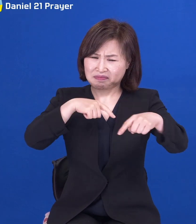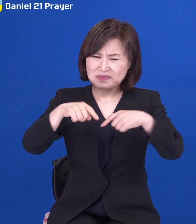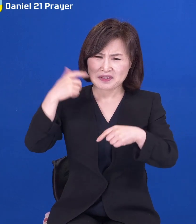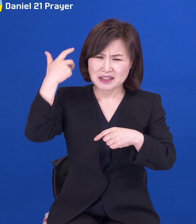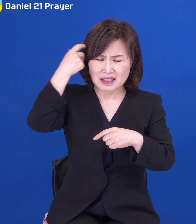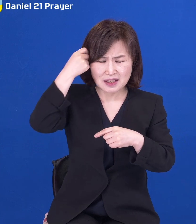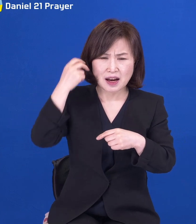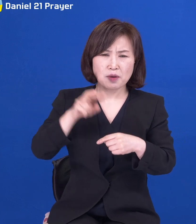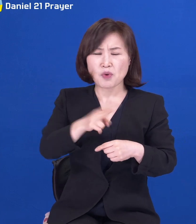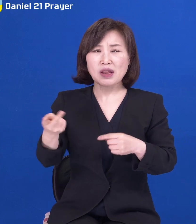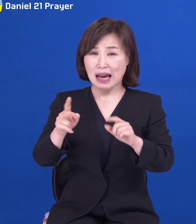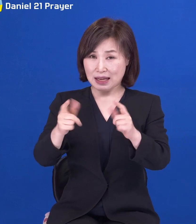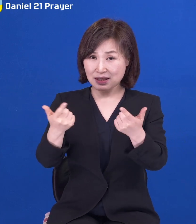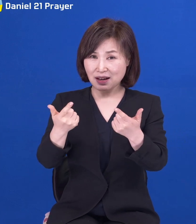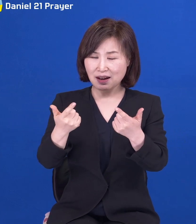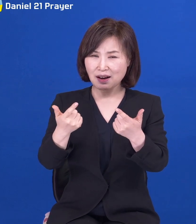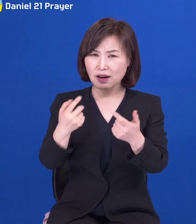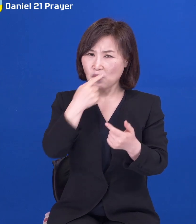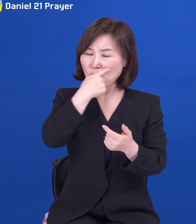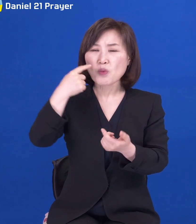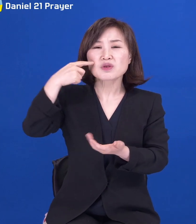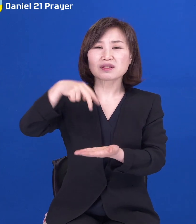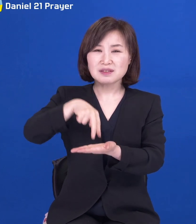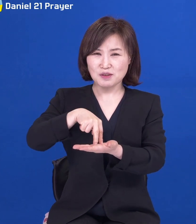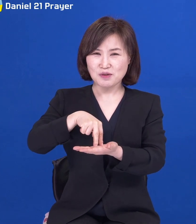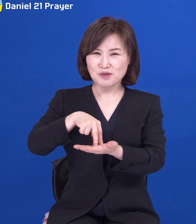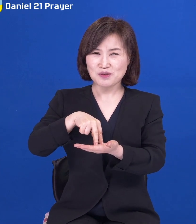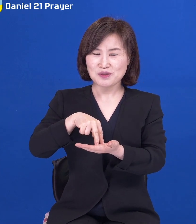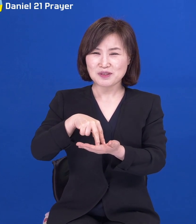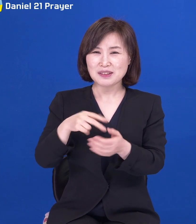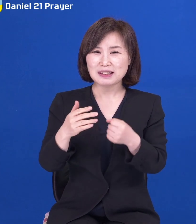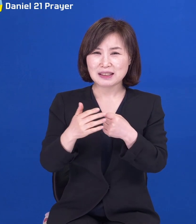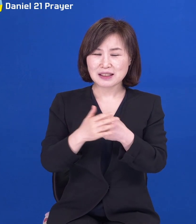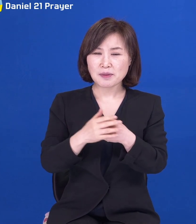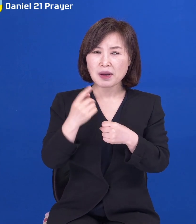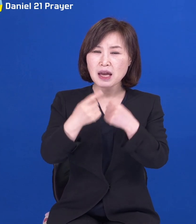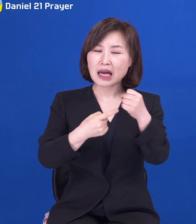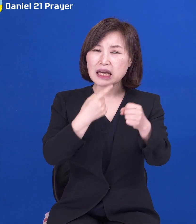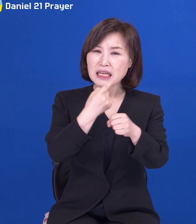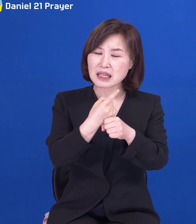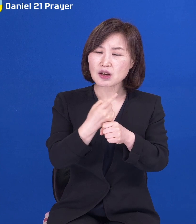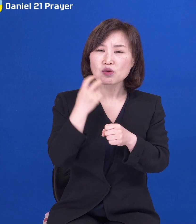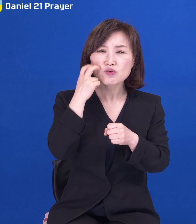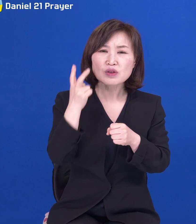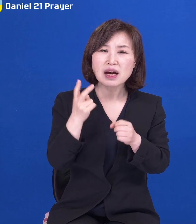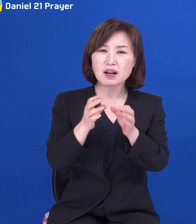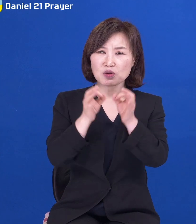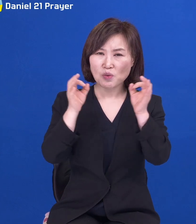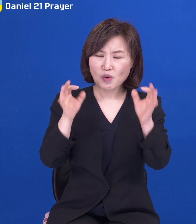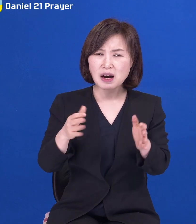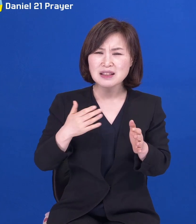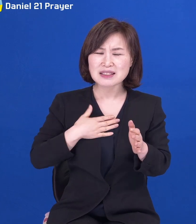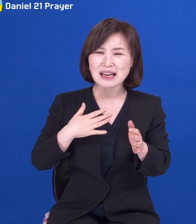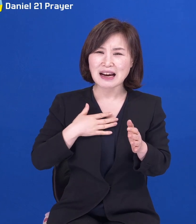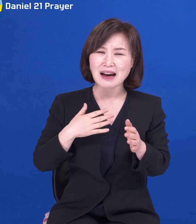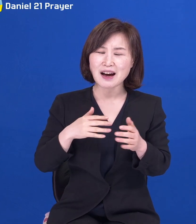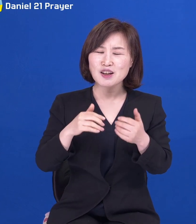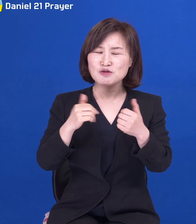이 친구가 저를 보증을 썼어요. 그래서 1년 2달이라는 기간에 죽지 않고